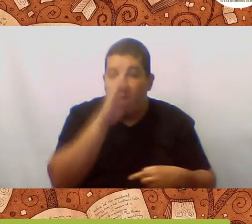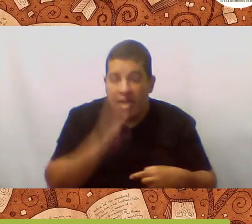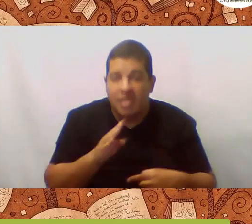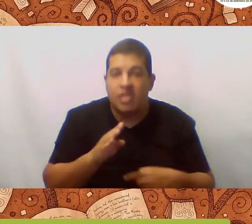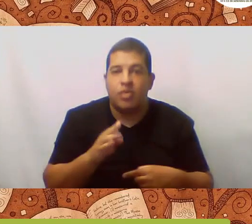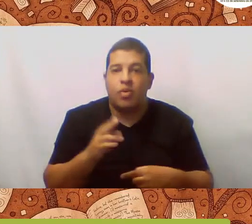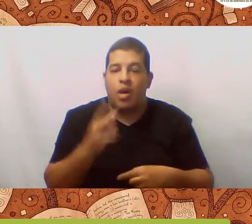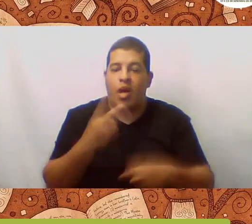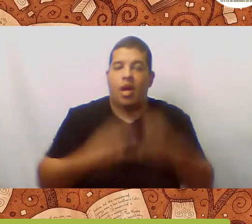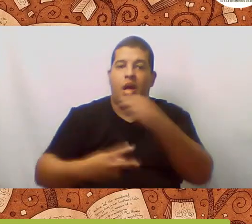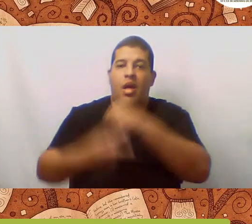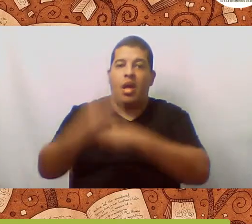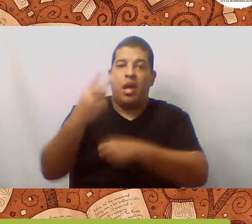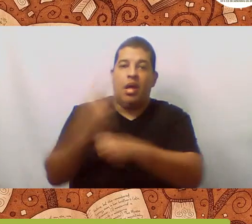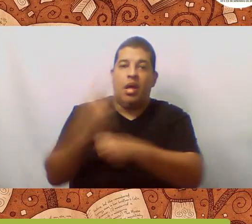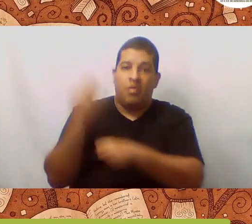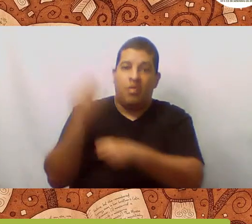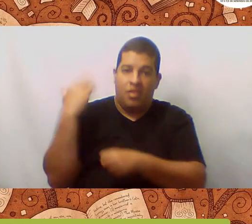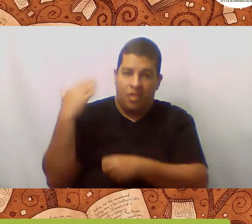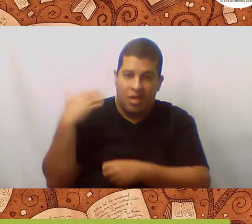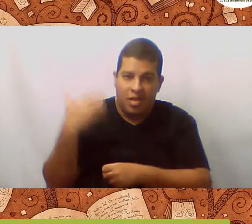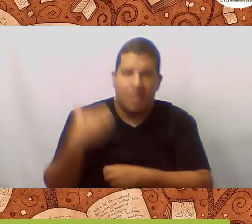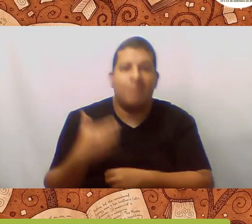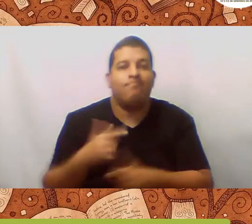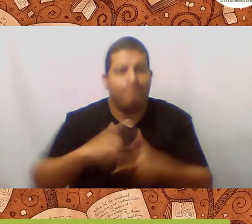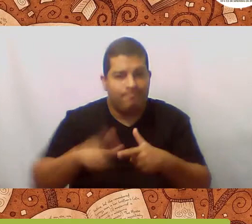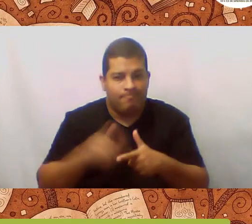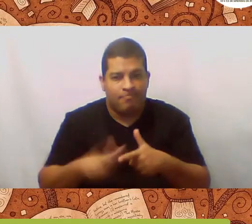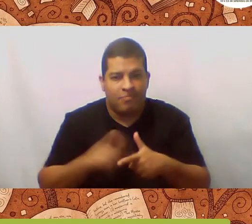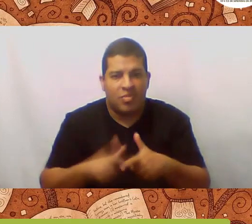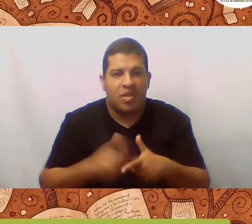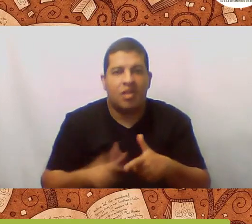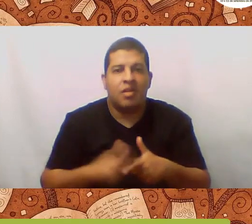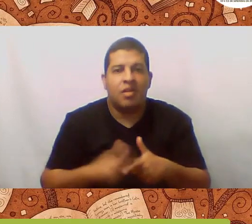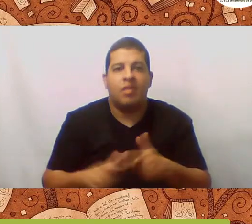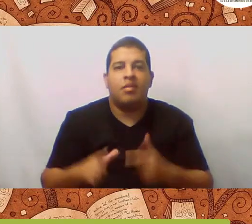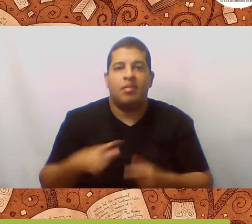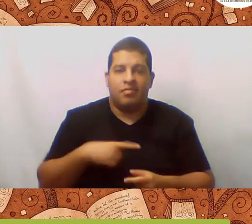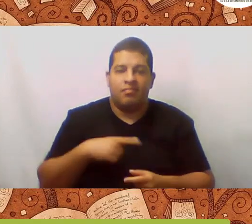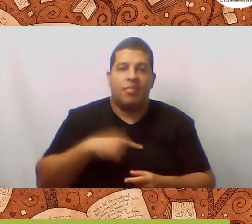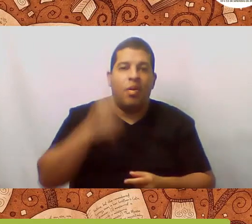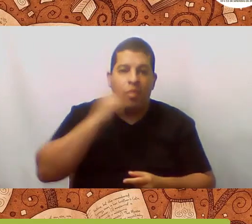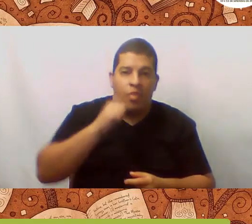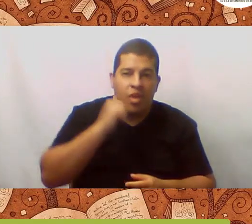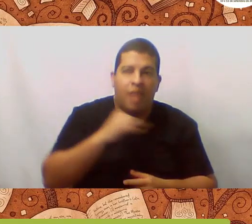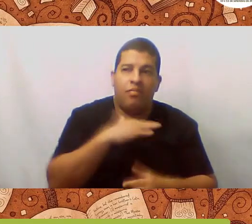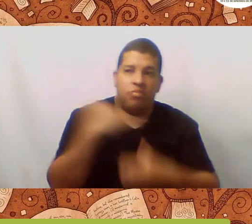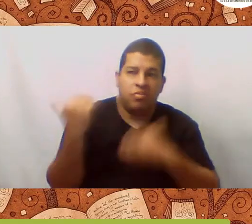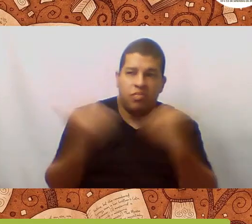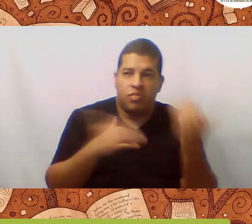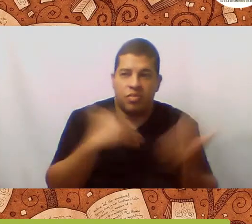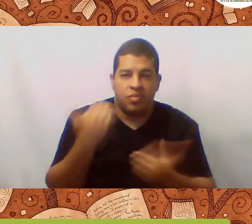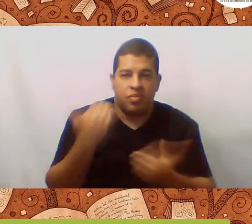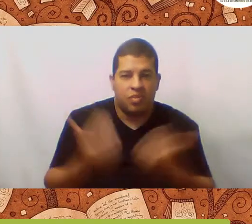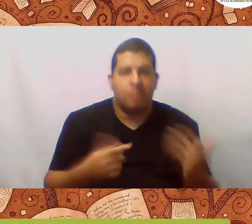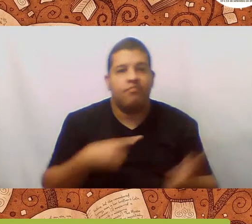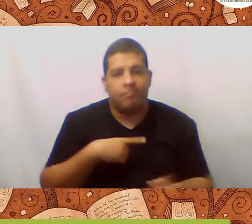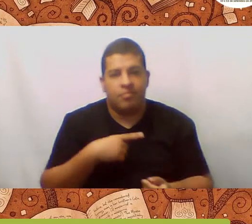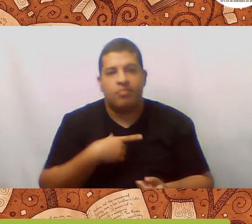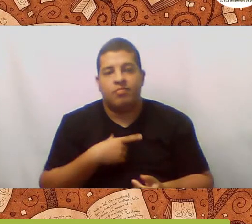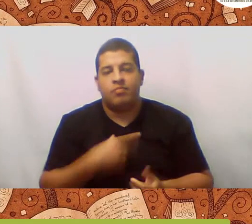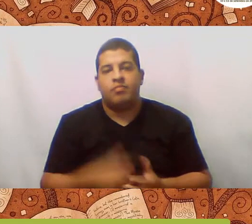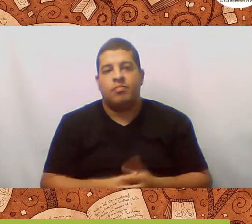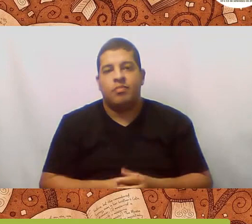tem sido muito fomentado pelo discurso neopentecostal e pelo discurso bolsonarista, né?